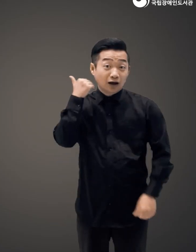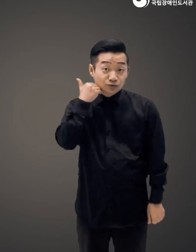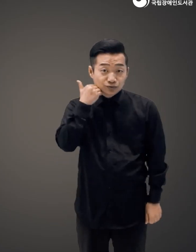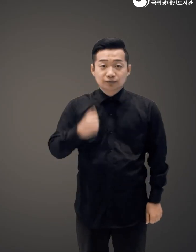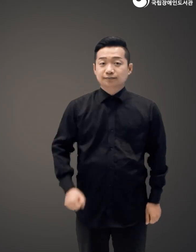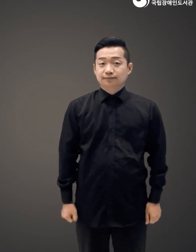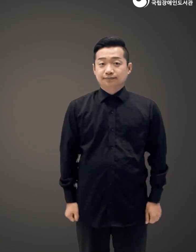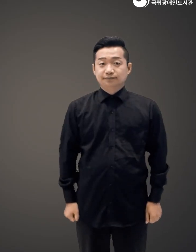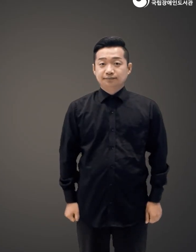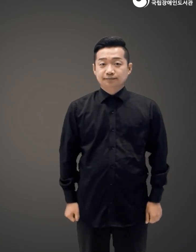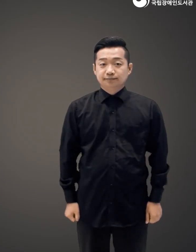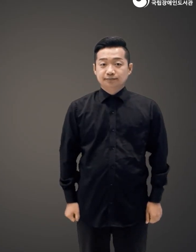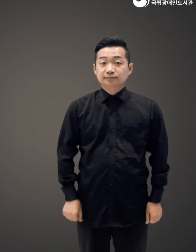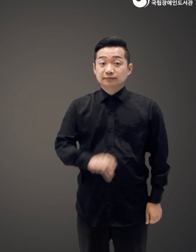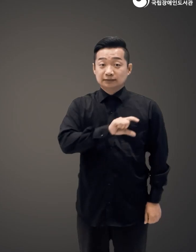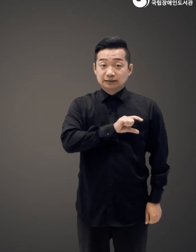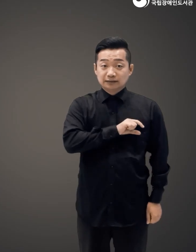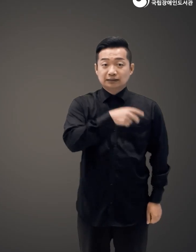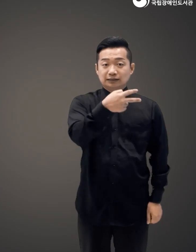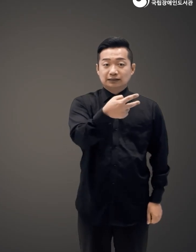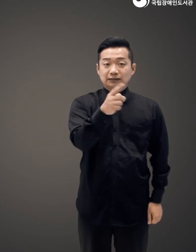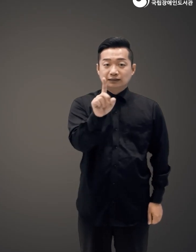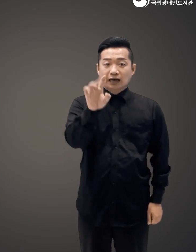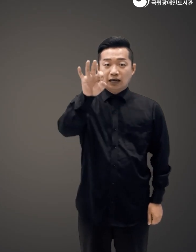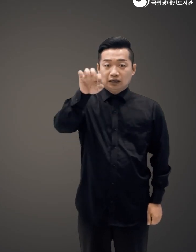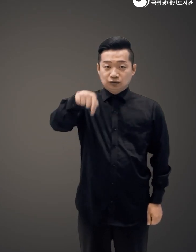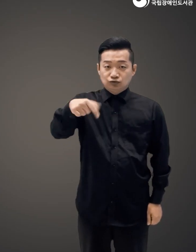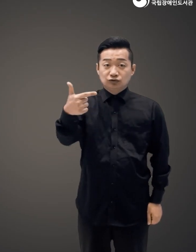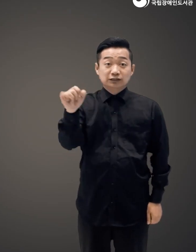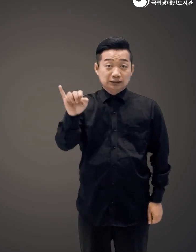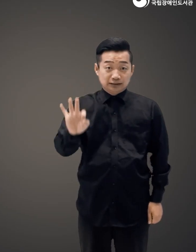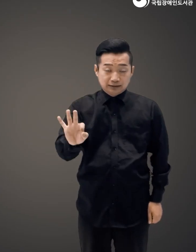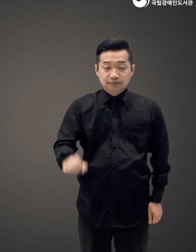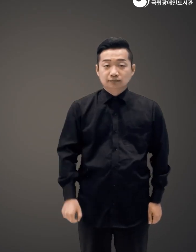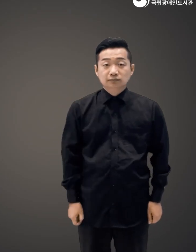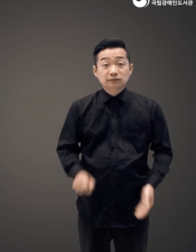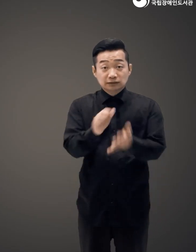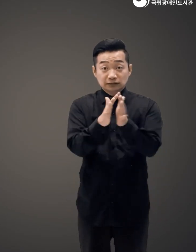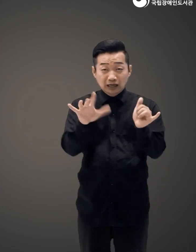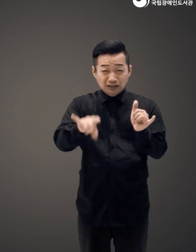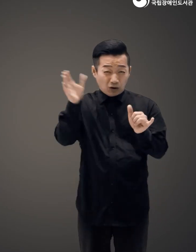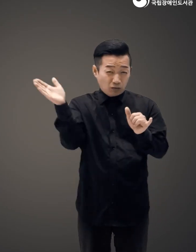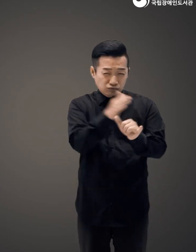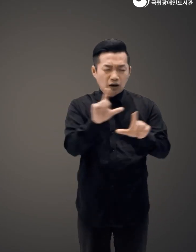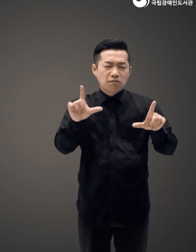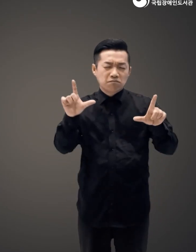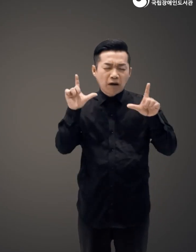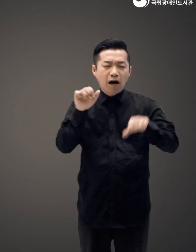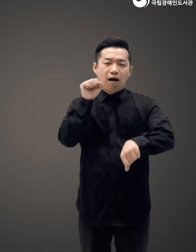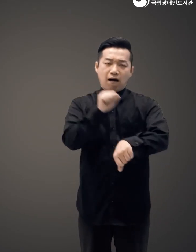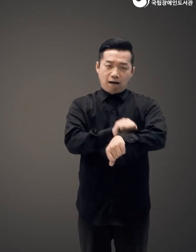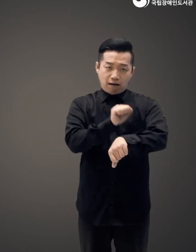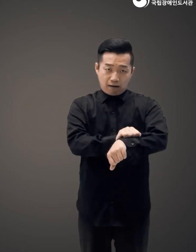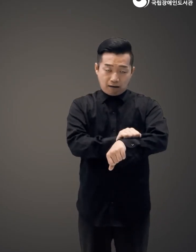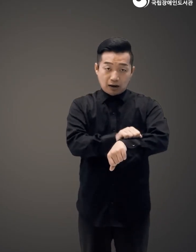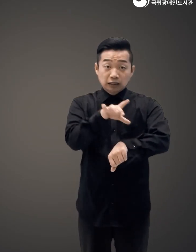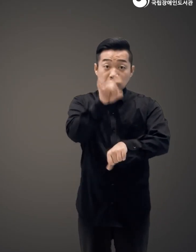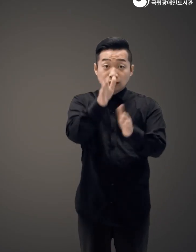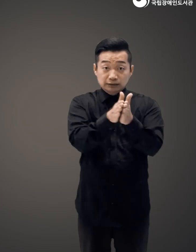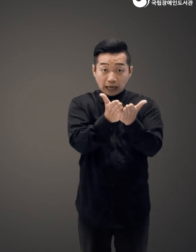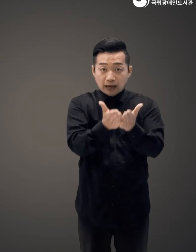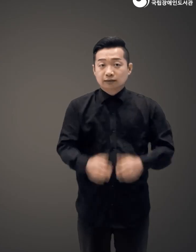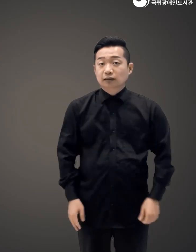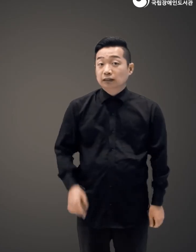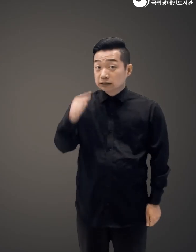누구인지 아시나요? 바로 서맨사 다우닝입니다. 작가는 데뷔부터 남달랐는데요. 첫